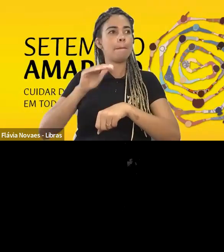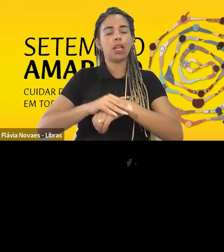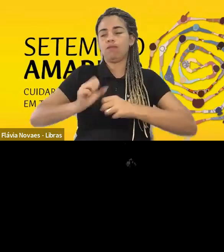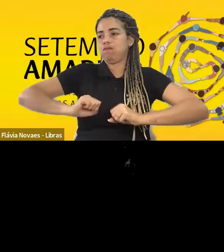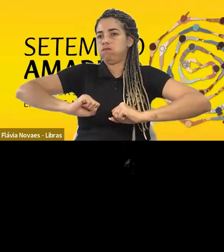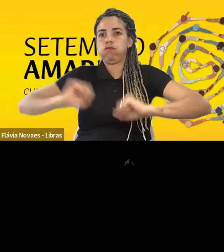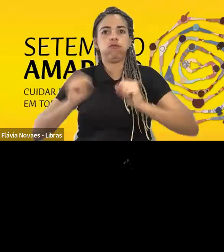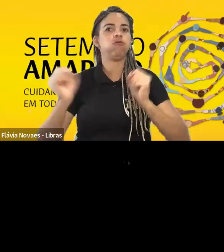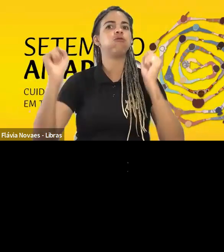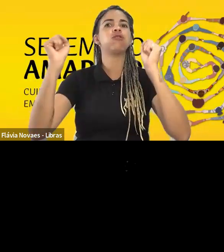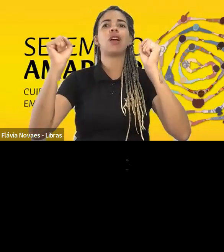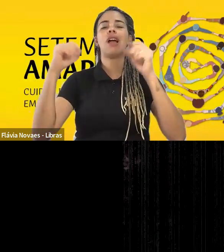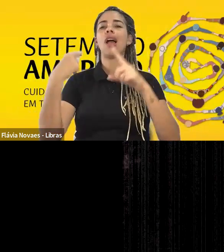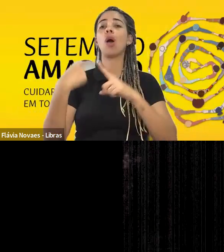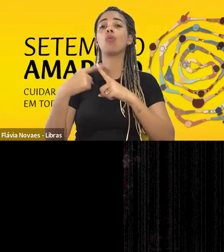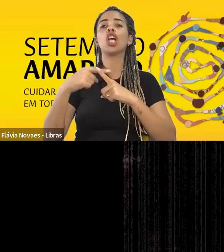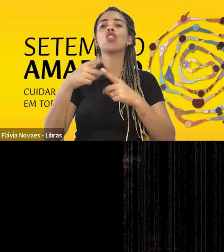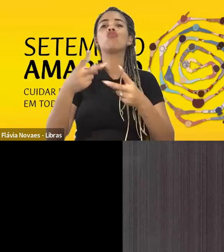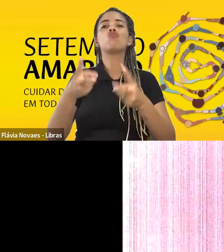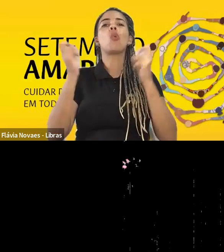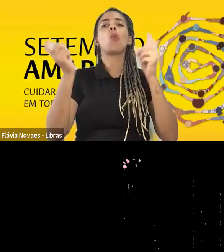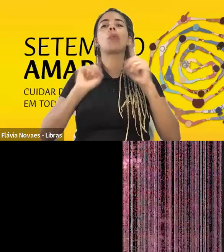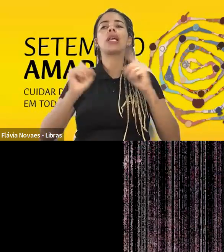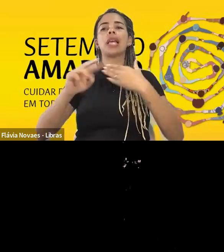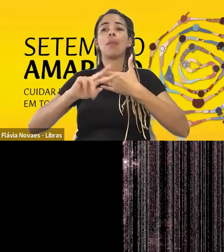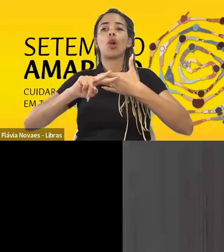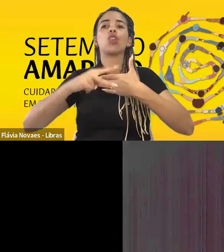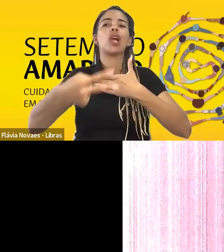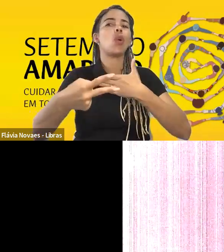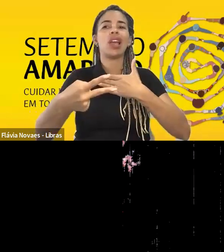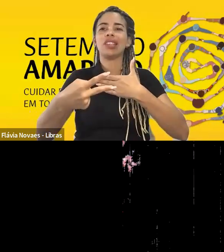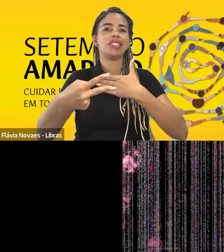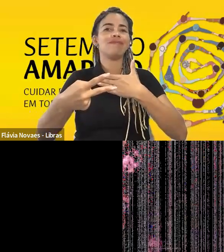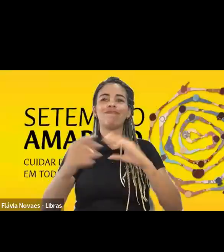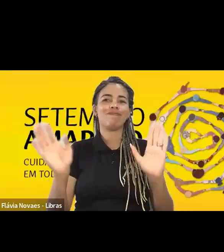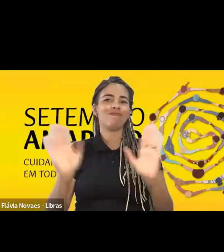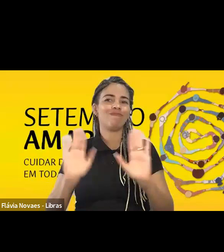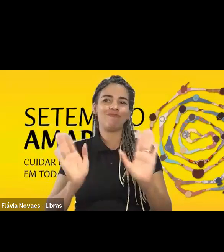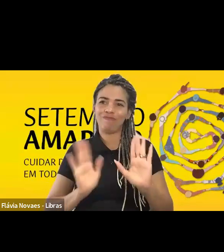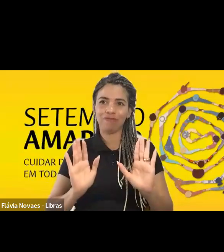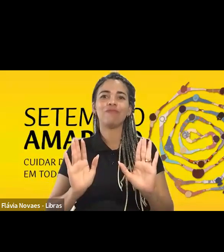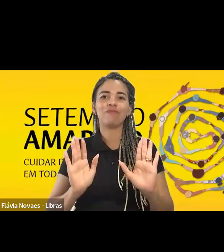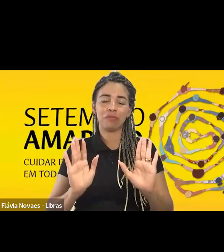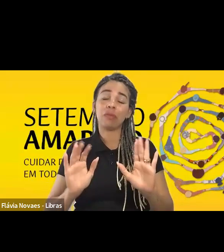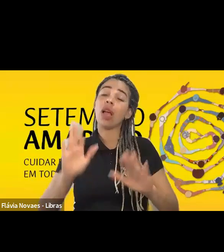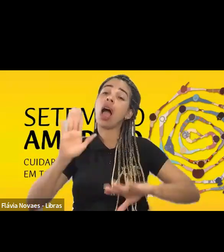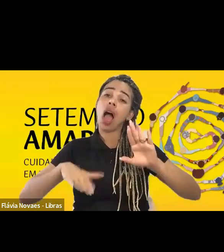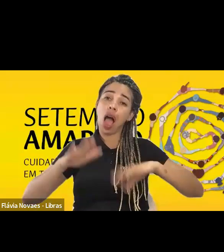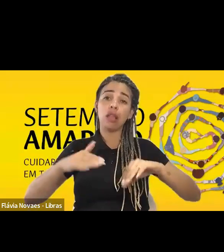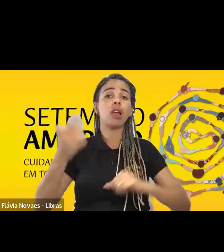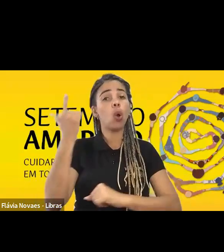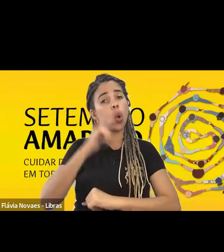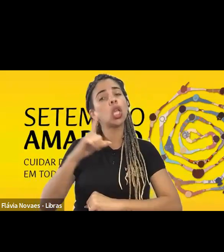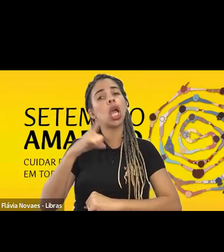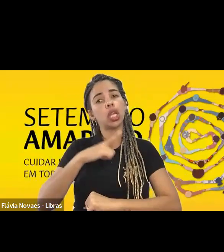conseguir projetar consequências de médio e longo prazo para suas ações. Pode até ser que